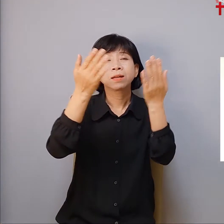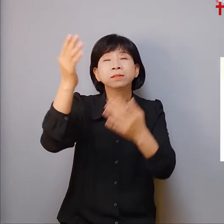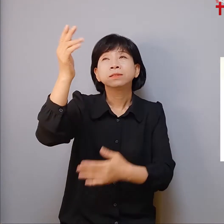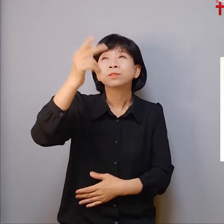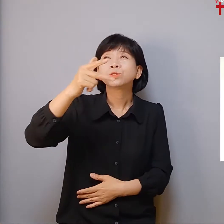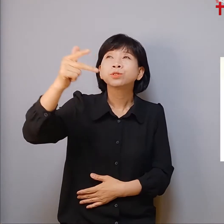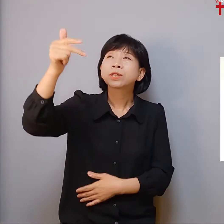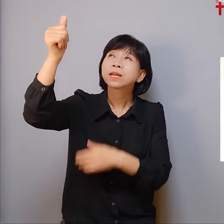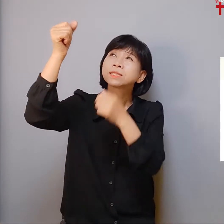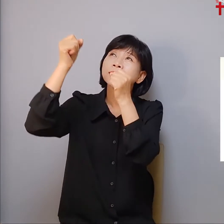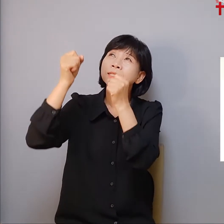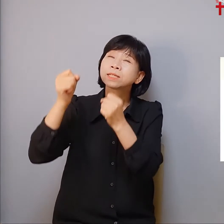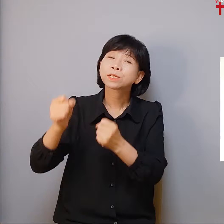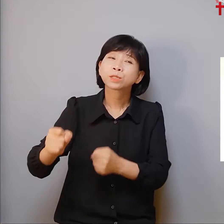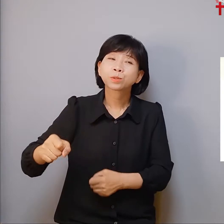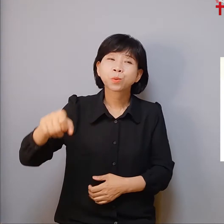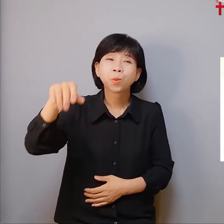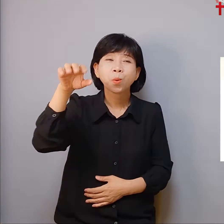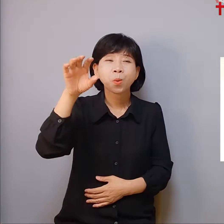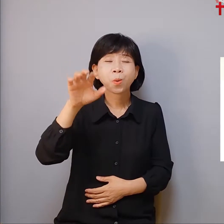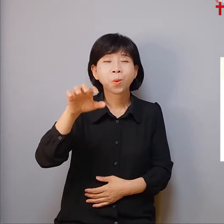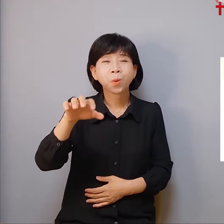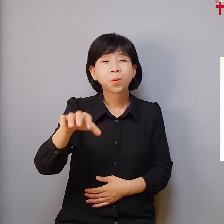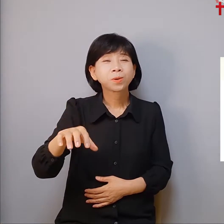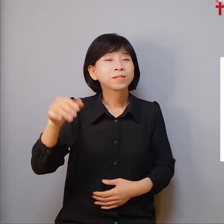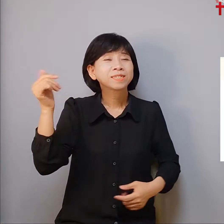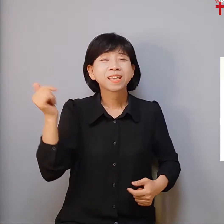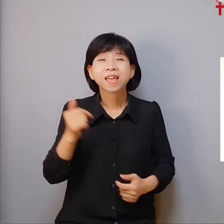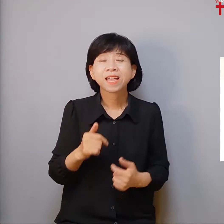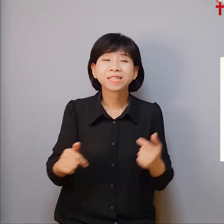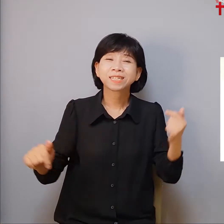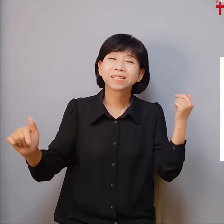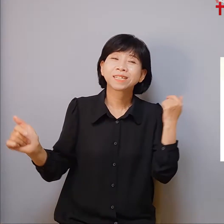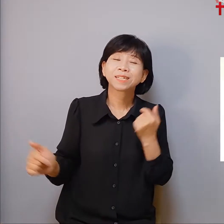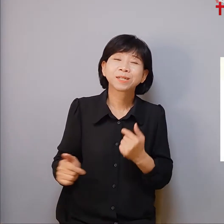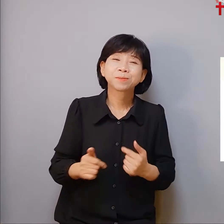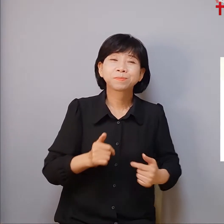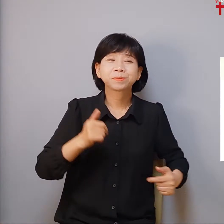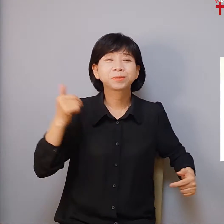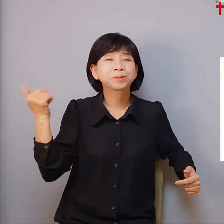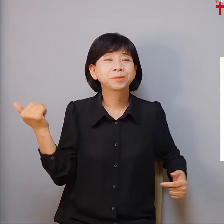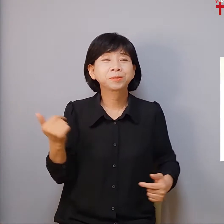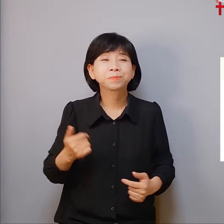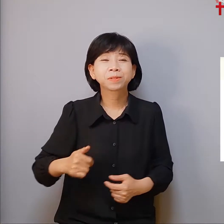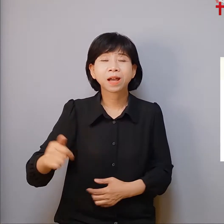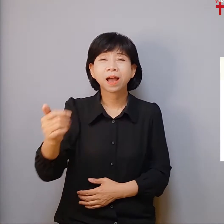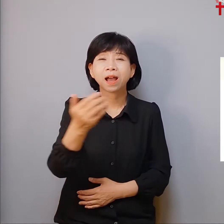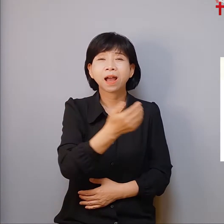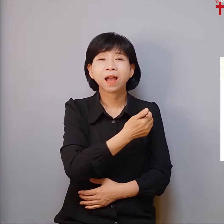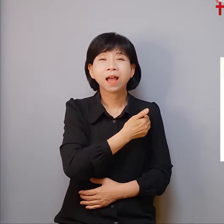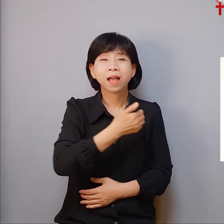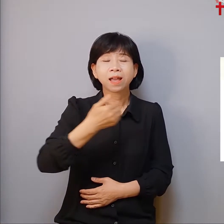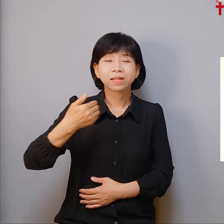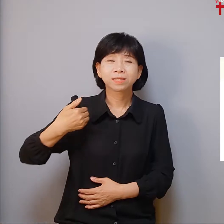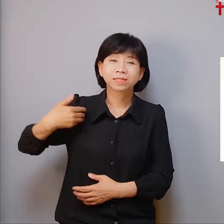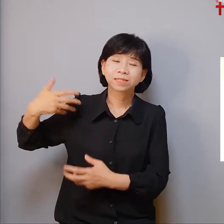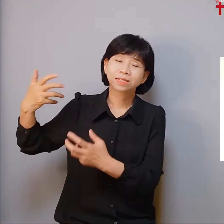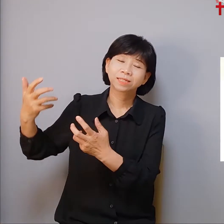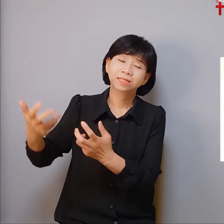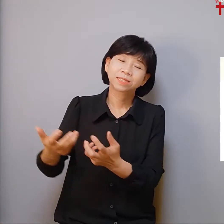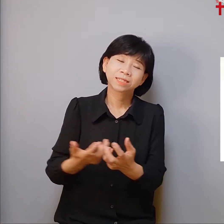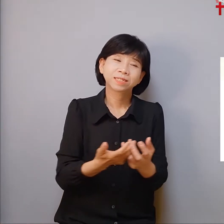예배드립니다. 주 계신 곳엔 기쁨 가득